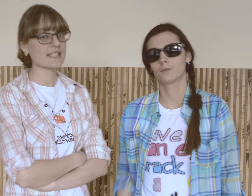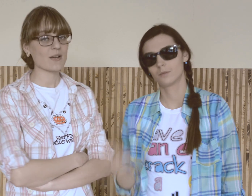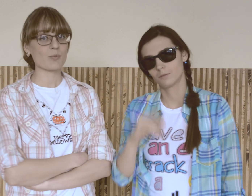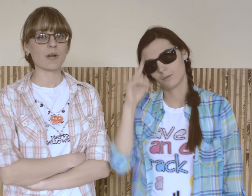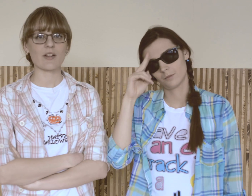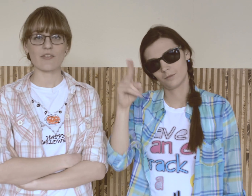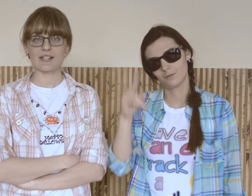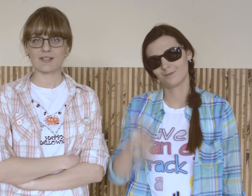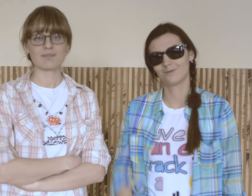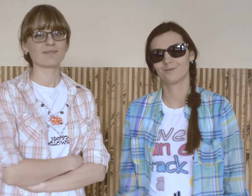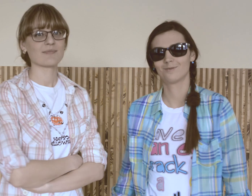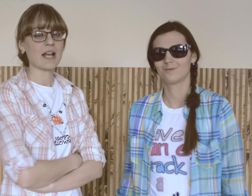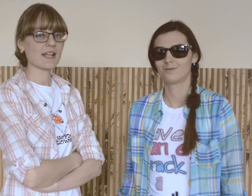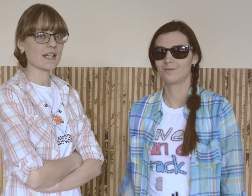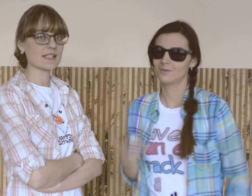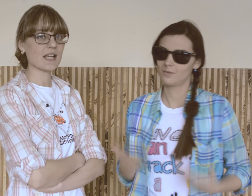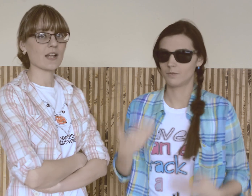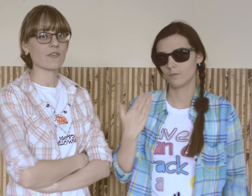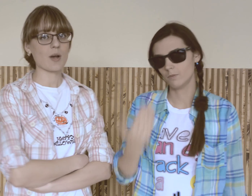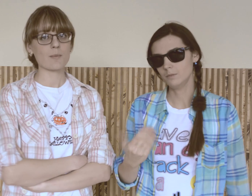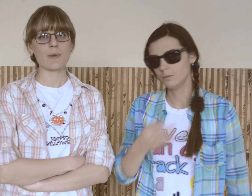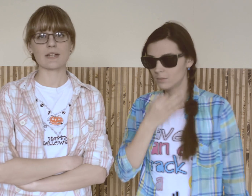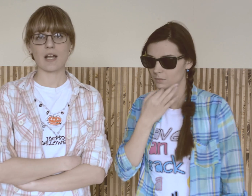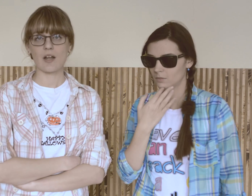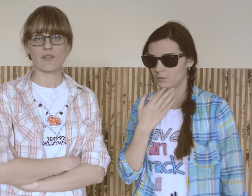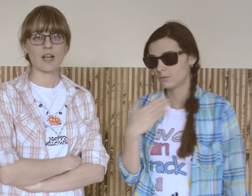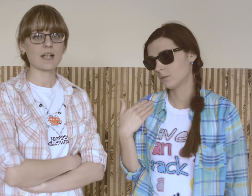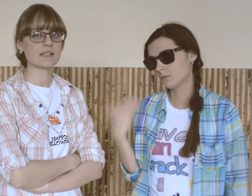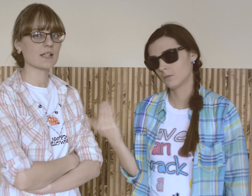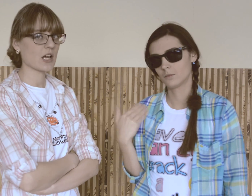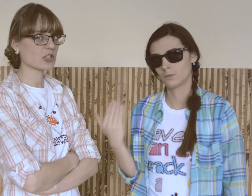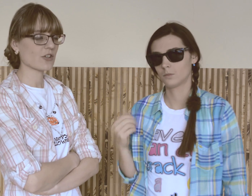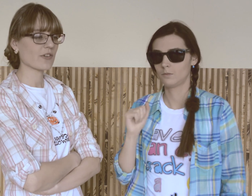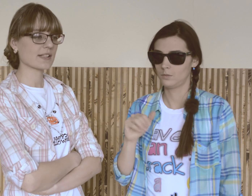Всем привет! Если вам понравилось наше видео,